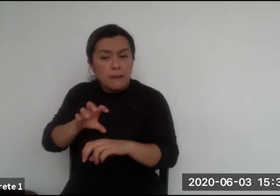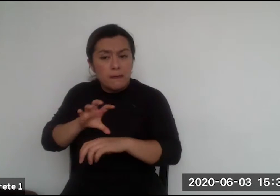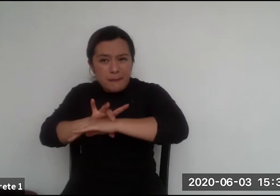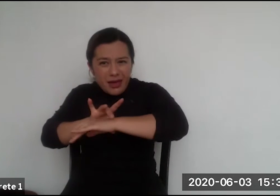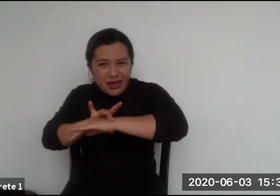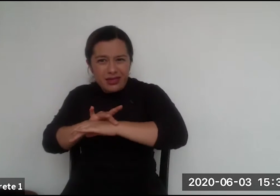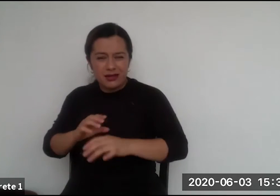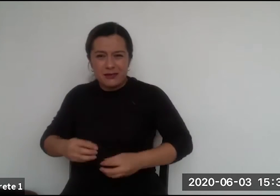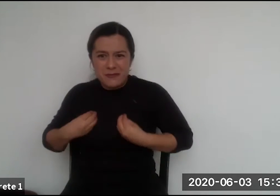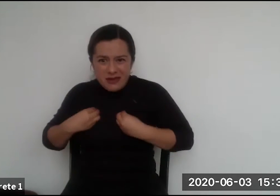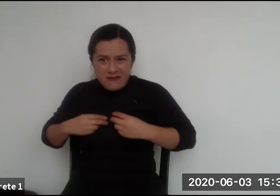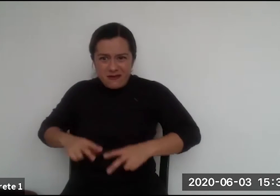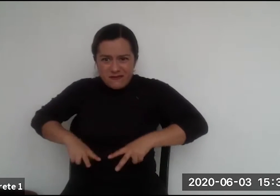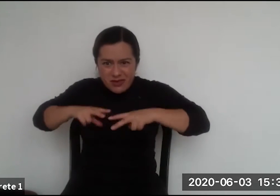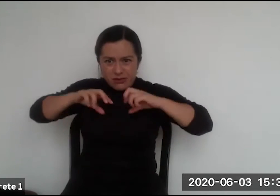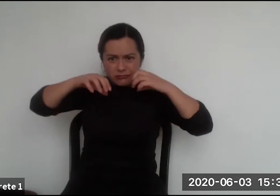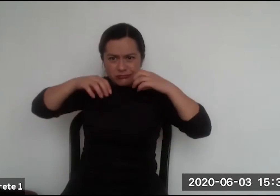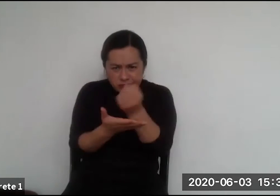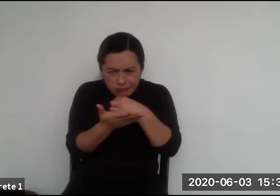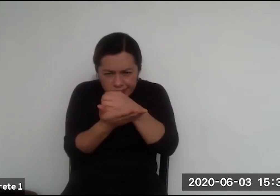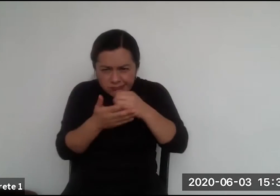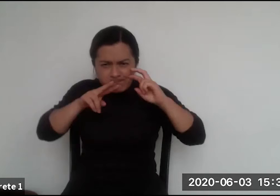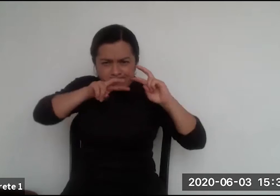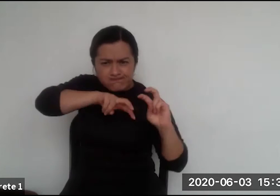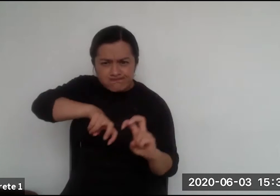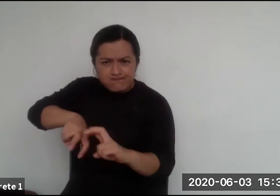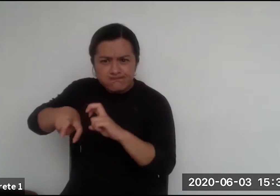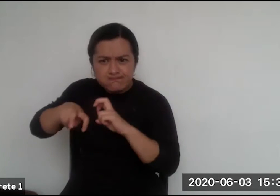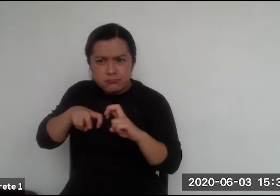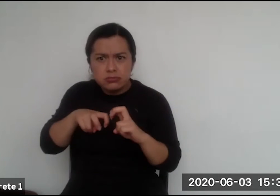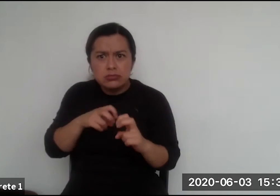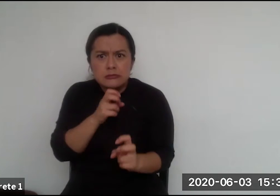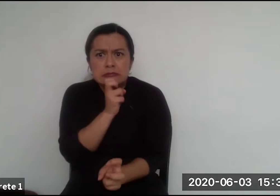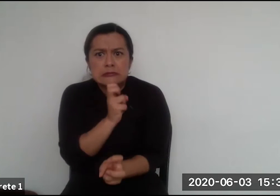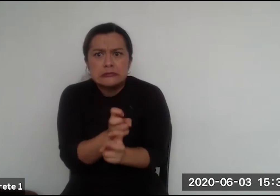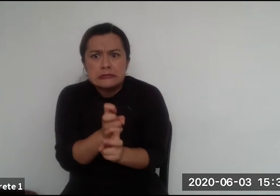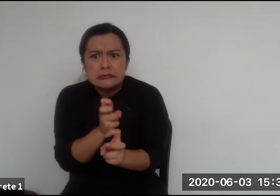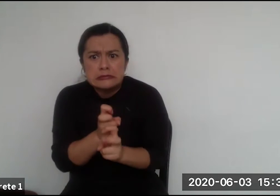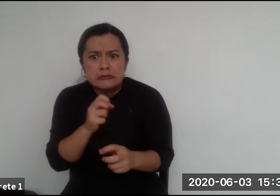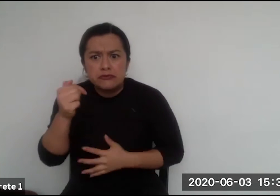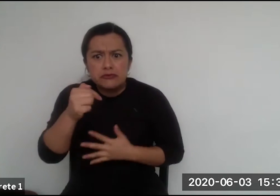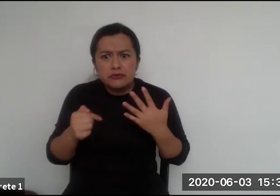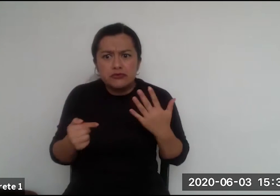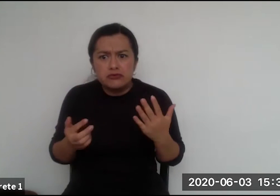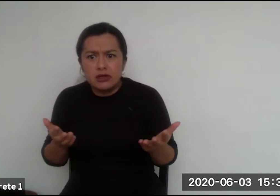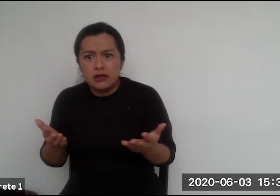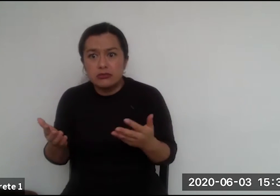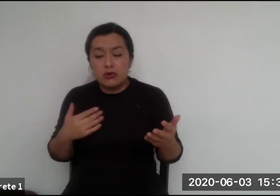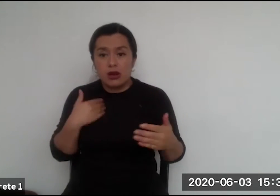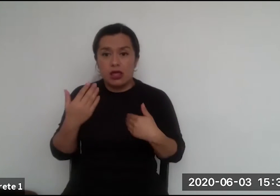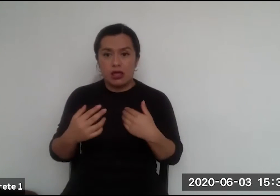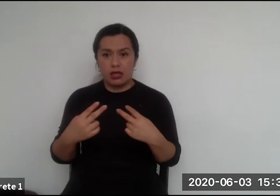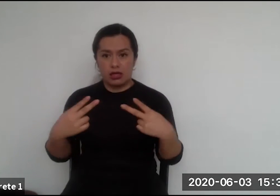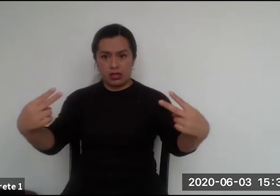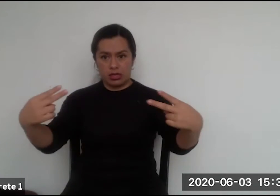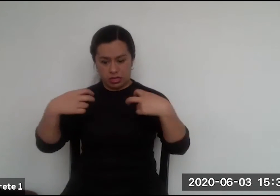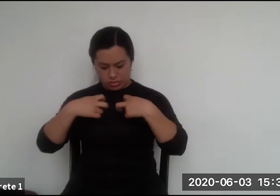no Brasil com relação a essa ideia de uma nova normalidade,